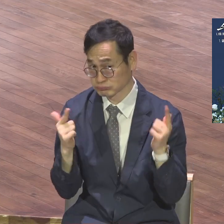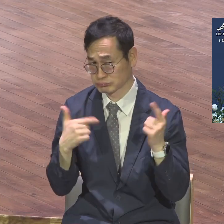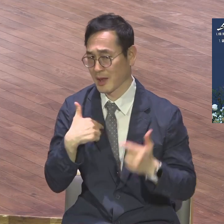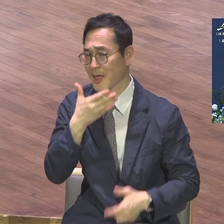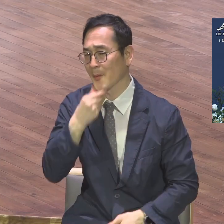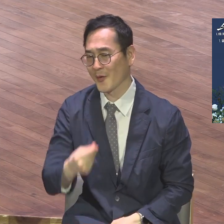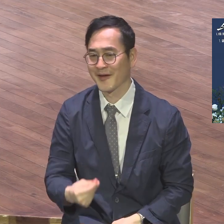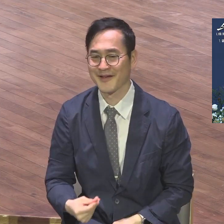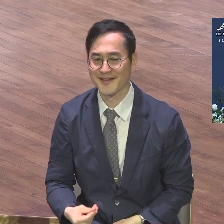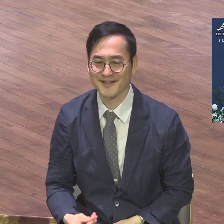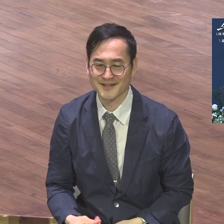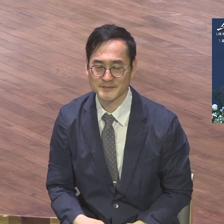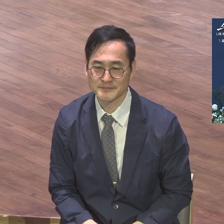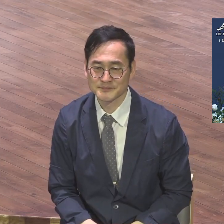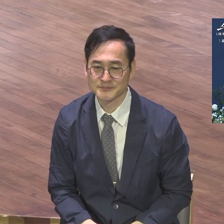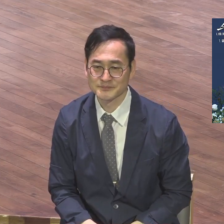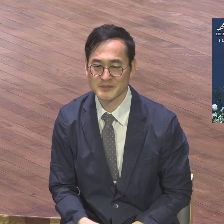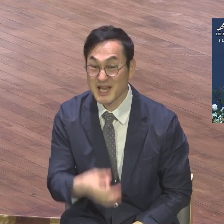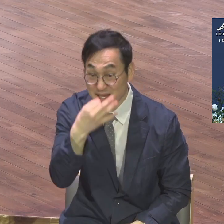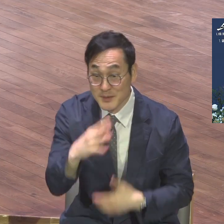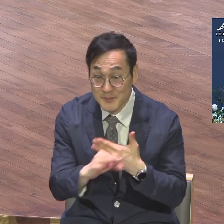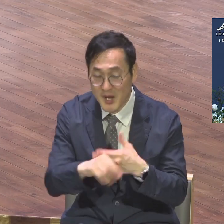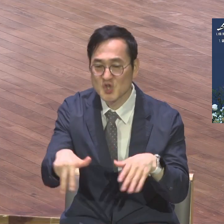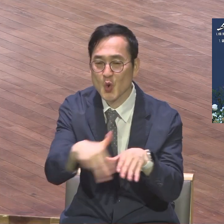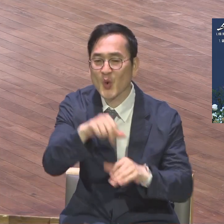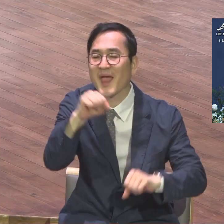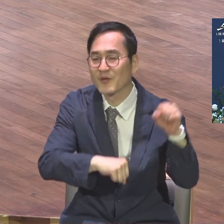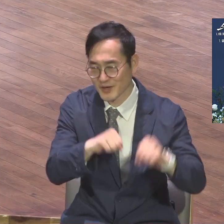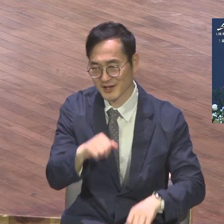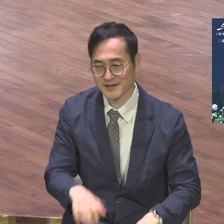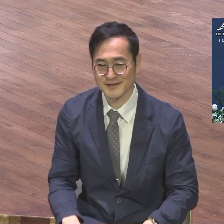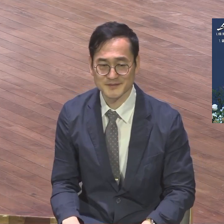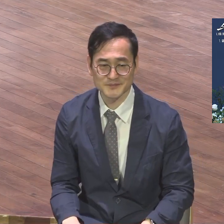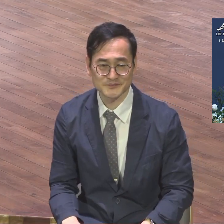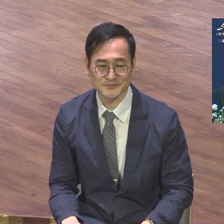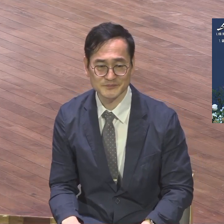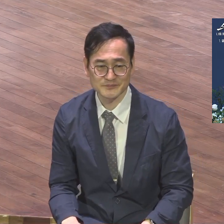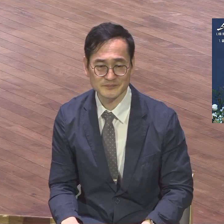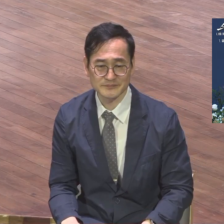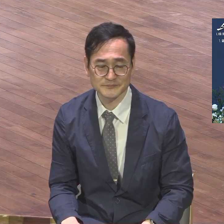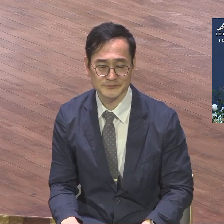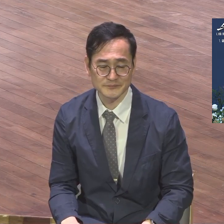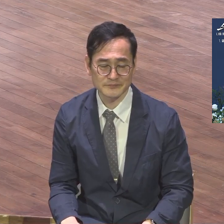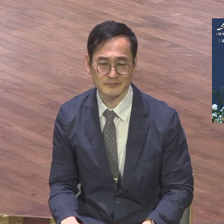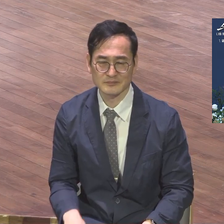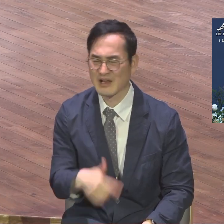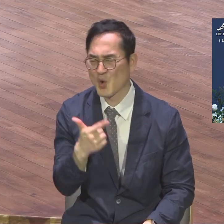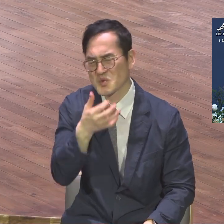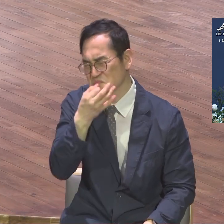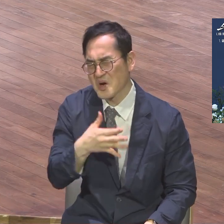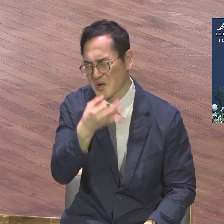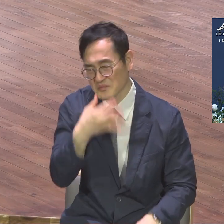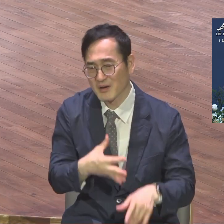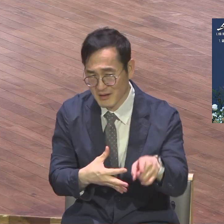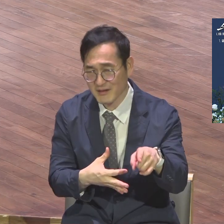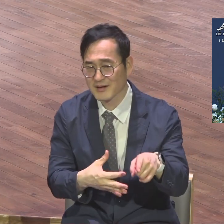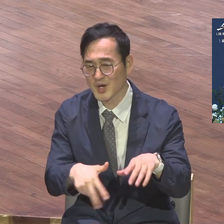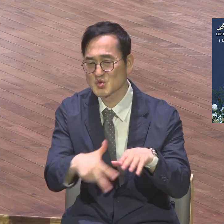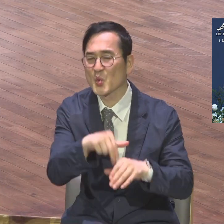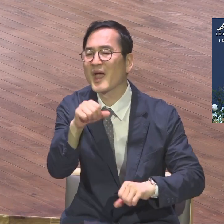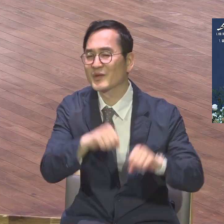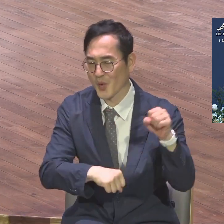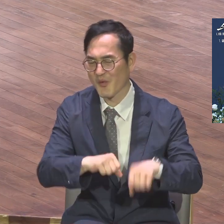이게 신앙생활이요. 힘들면 종교입니다. 힘들면 성인도 못 받은 거예요. 나 너무 힘들어. 아니에요. 그거는